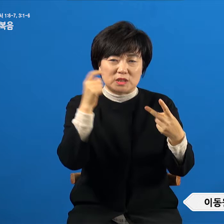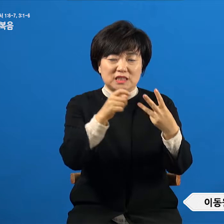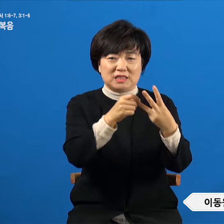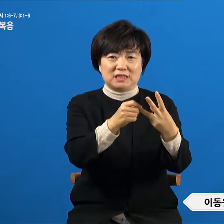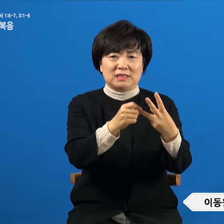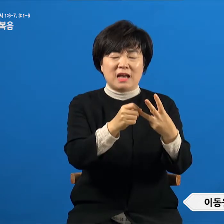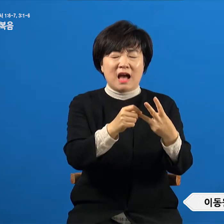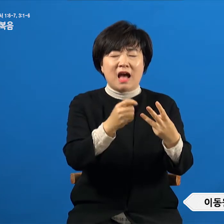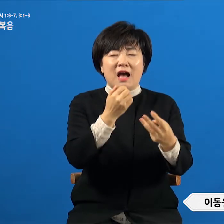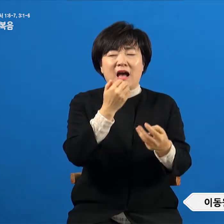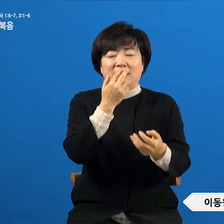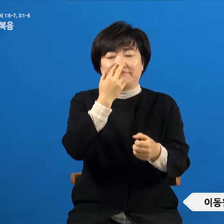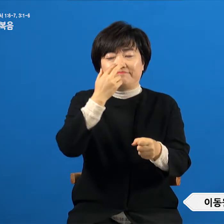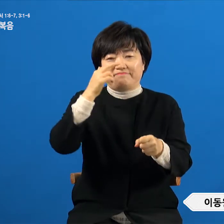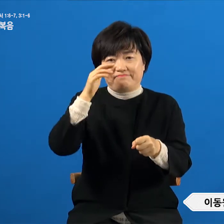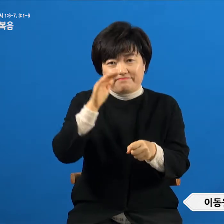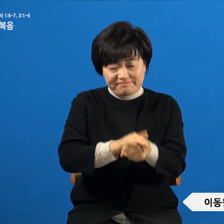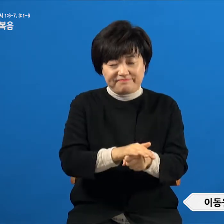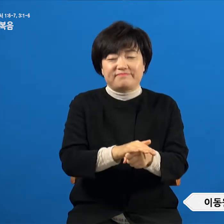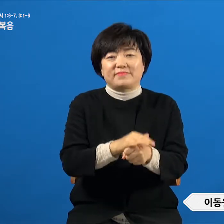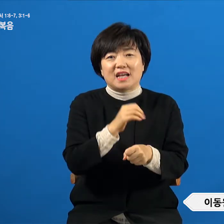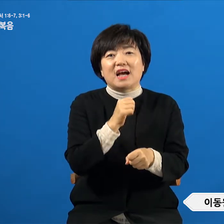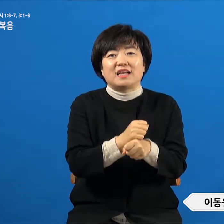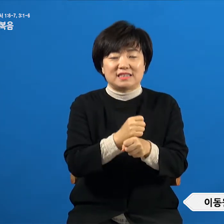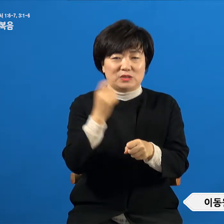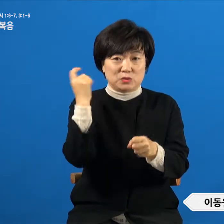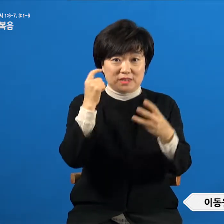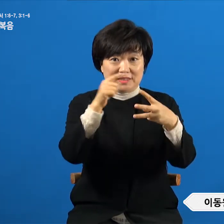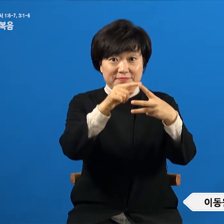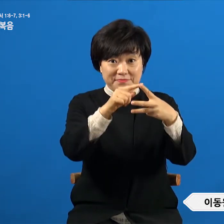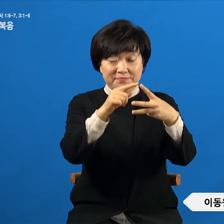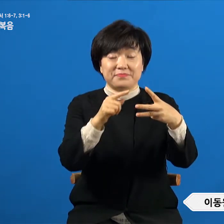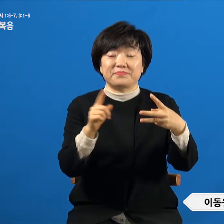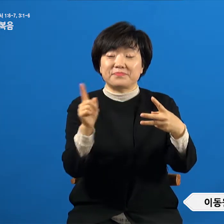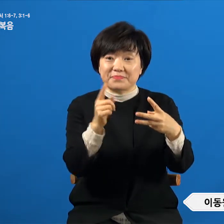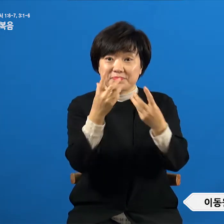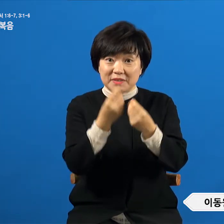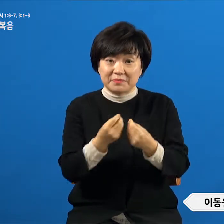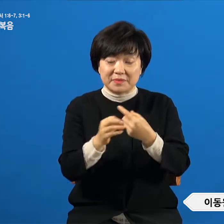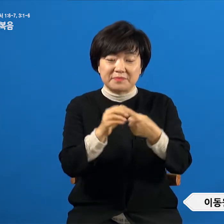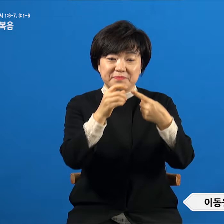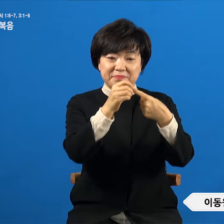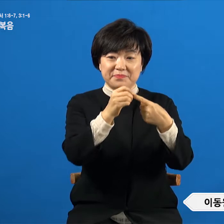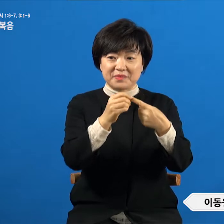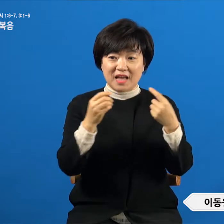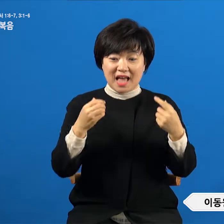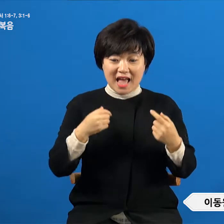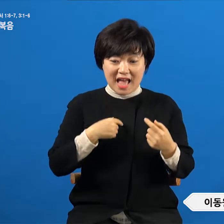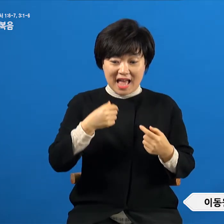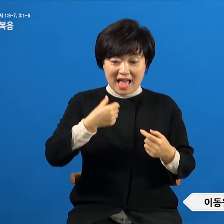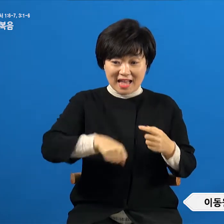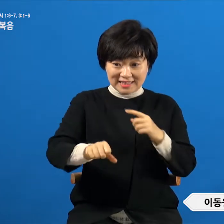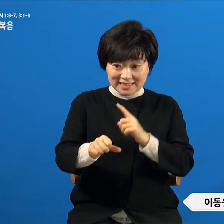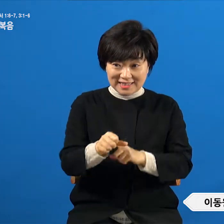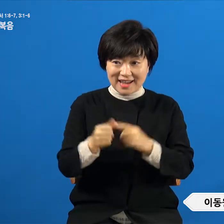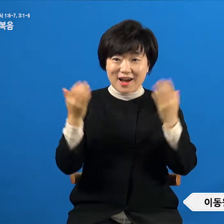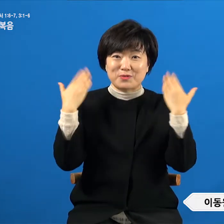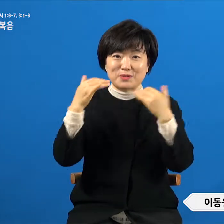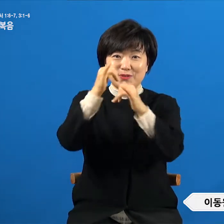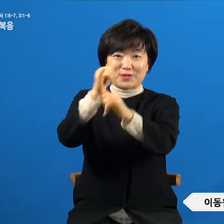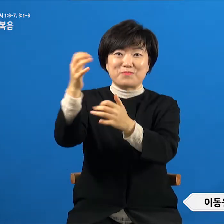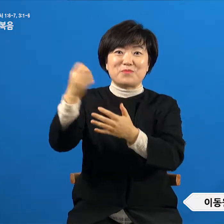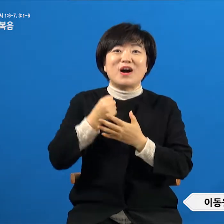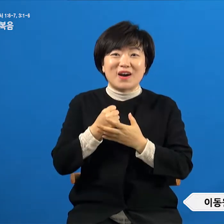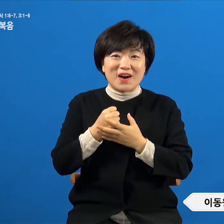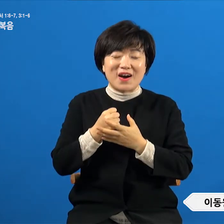제목입니다. 예컨대 이런 유머입니다. 좋은 소식, 아이가 학교에서 상을 타왔다네.